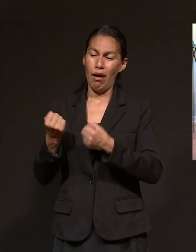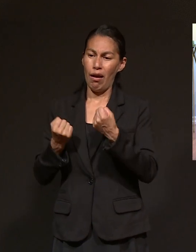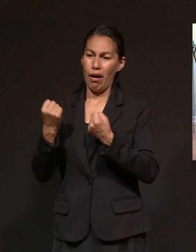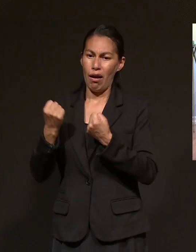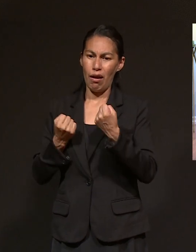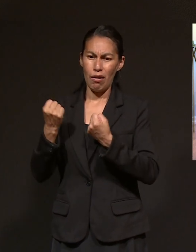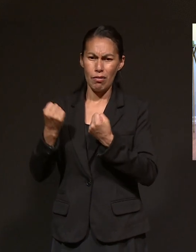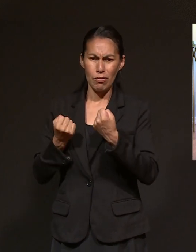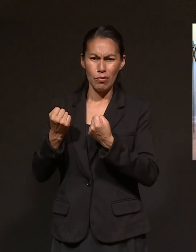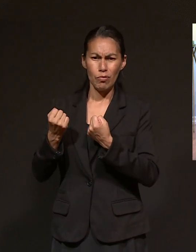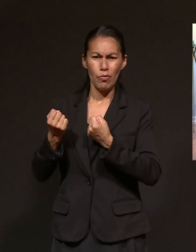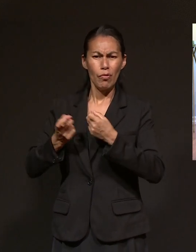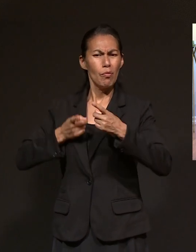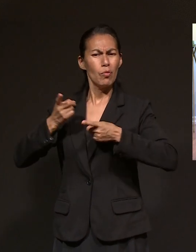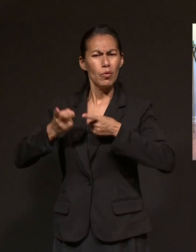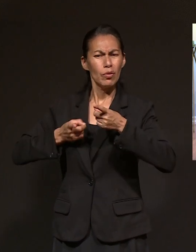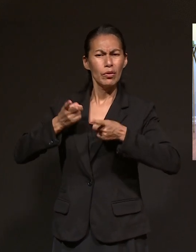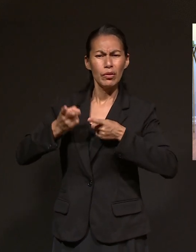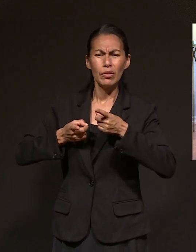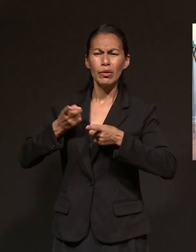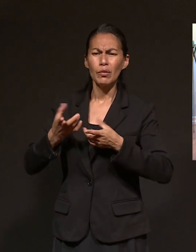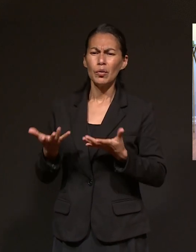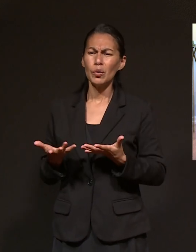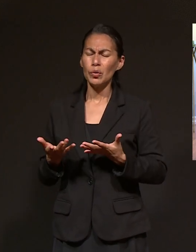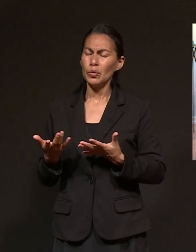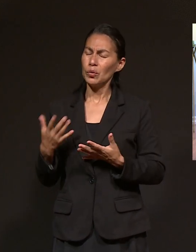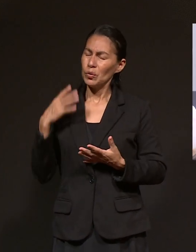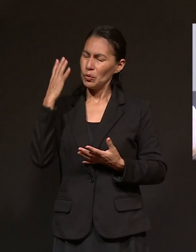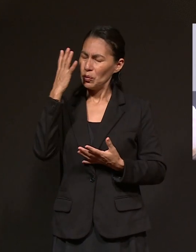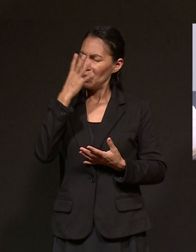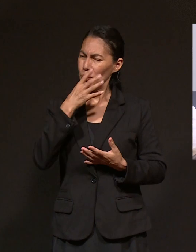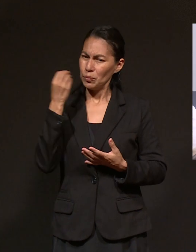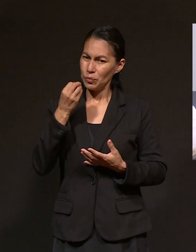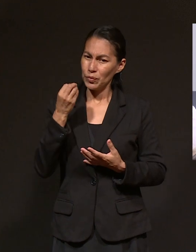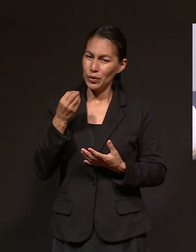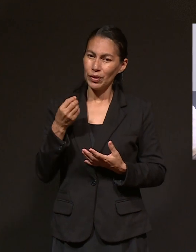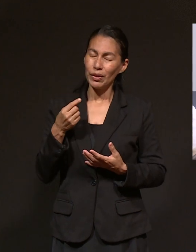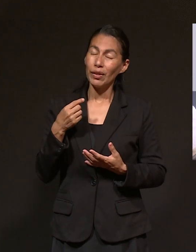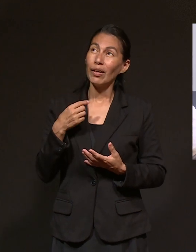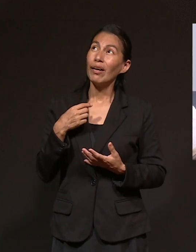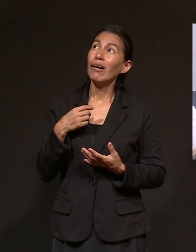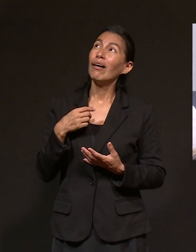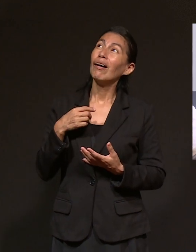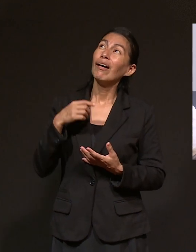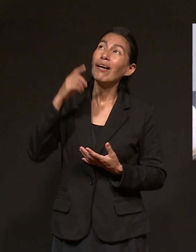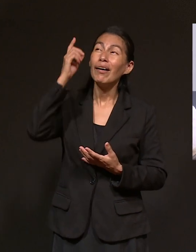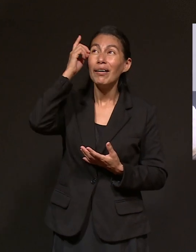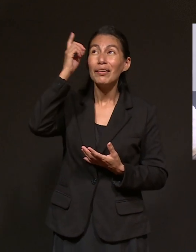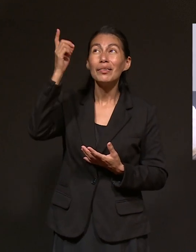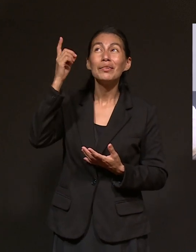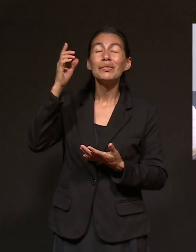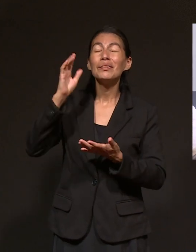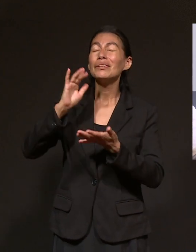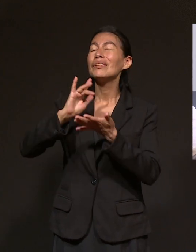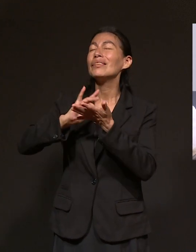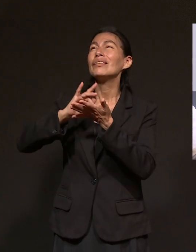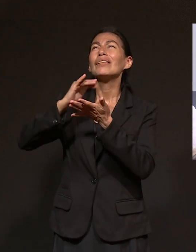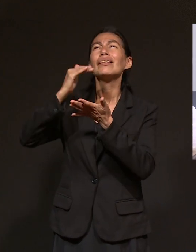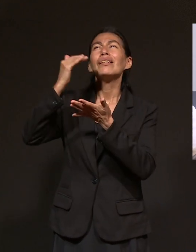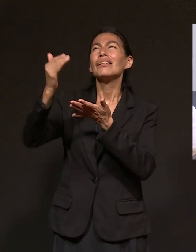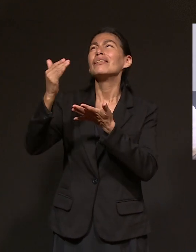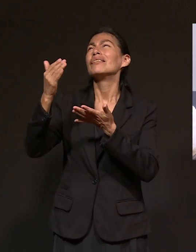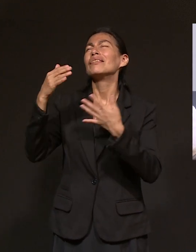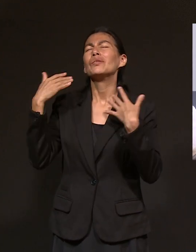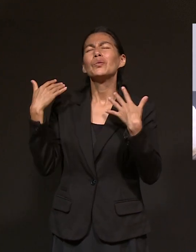mucho la velocidad, los autos deportivos. Y recuerdo en ese momento que yo le dije a mis hijos, miren, hasta en eso Dios